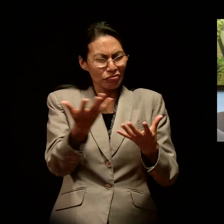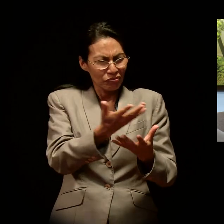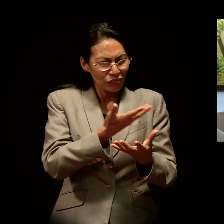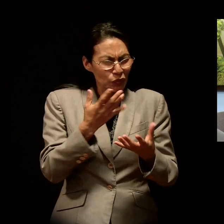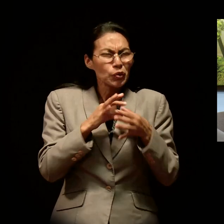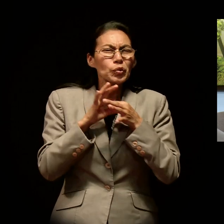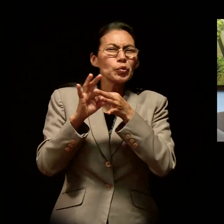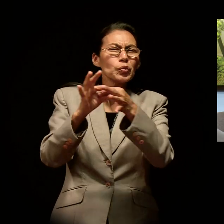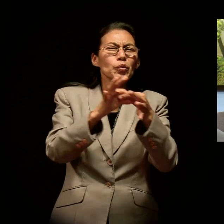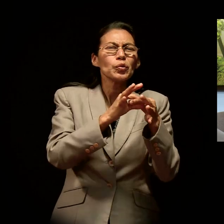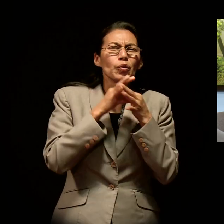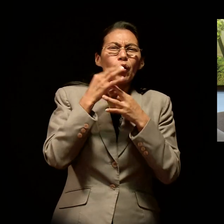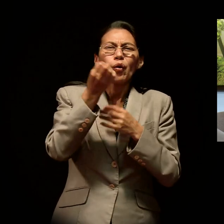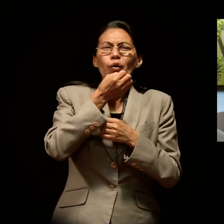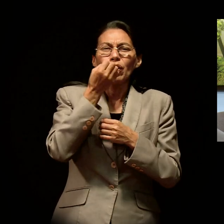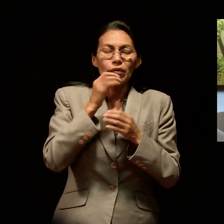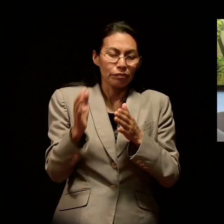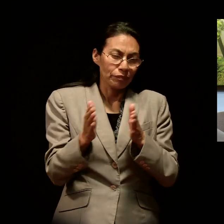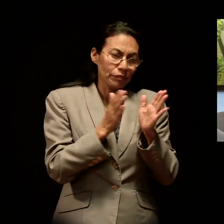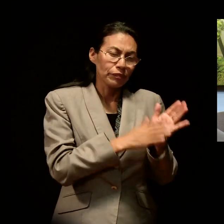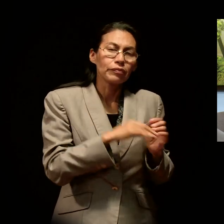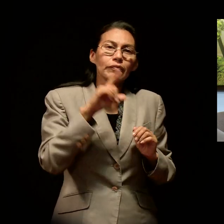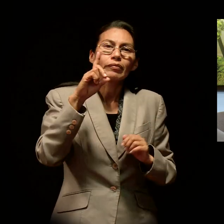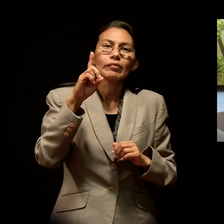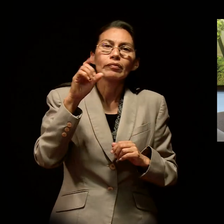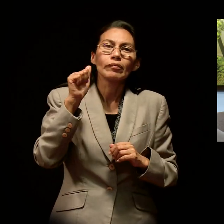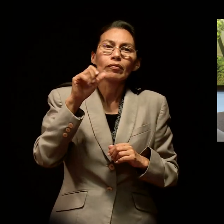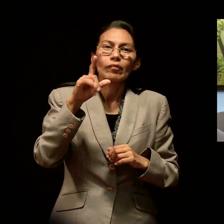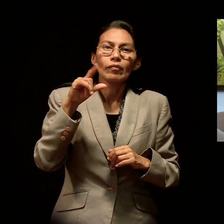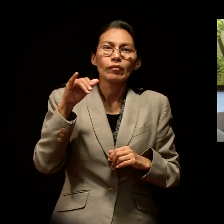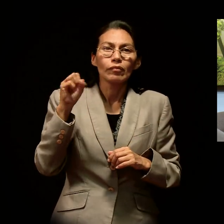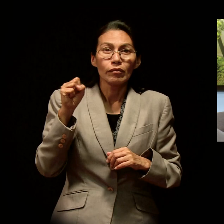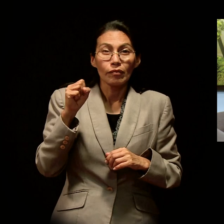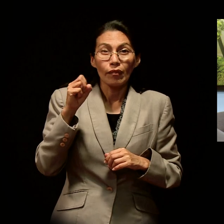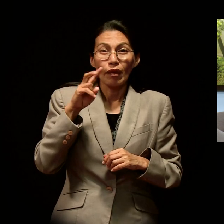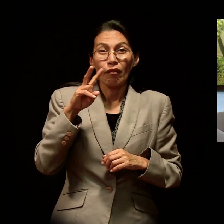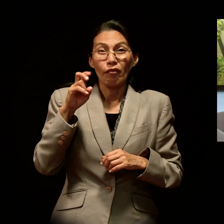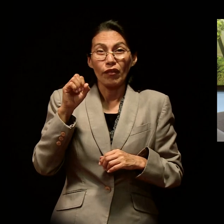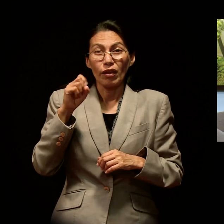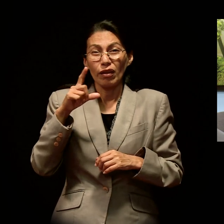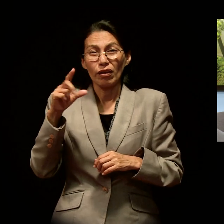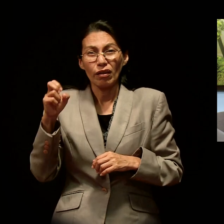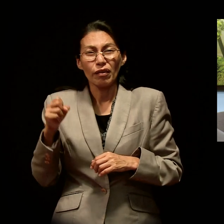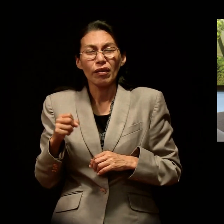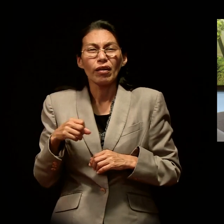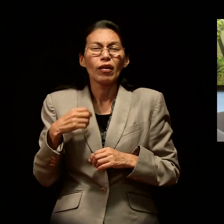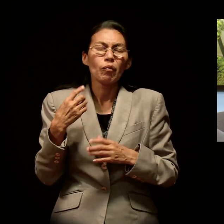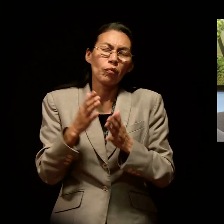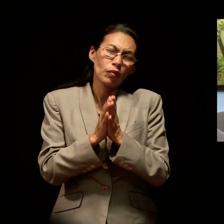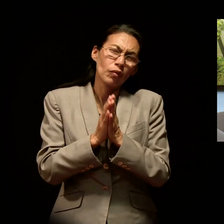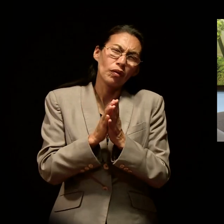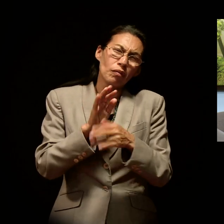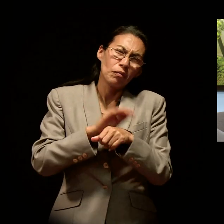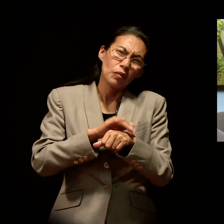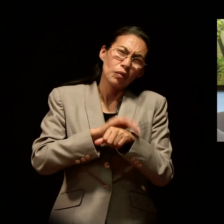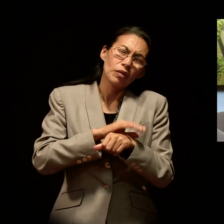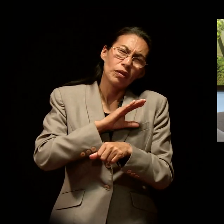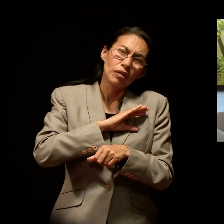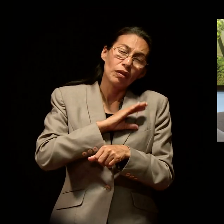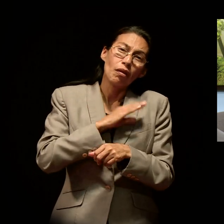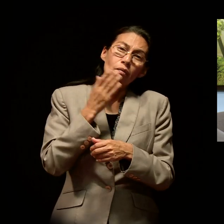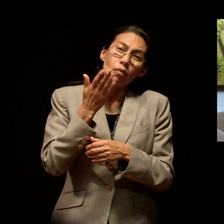acompañar y no te va a dejar ni te va a desamparar y vamos a estar Unidos en oración contigo dales de Valle